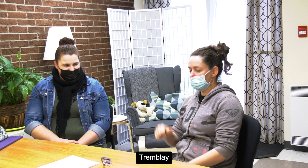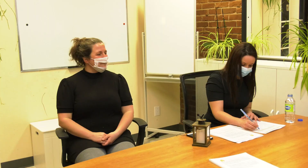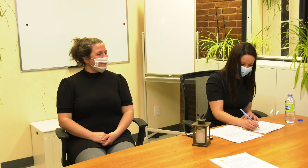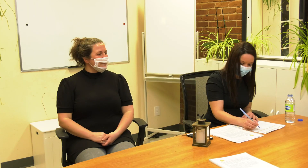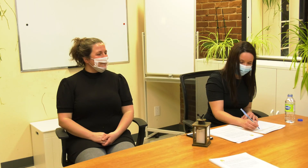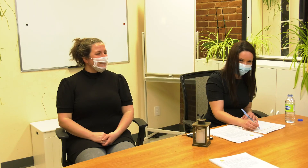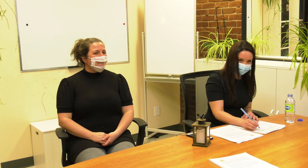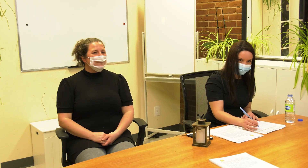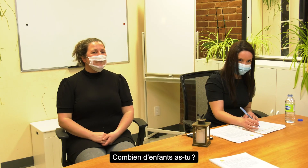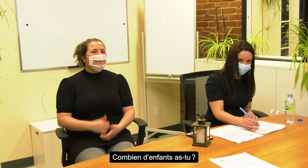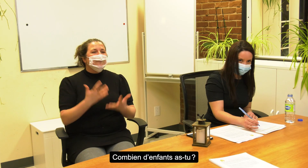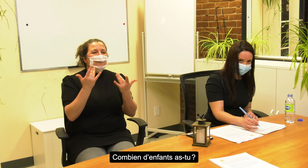Vous avez combien d'enfants?